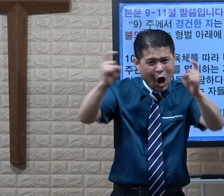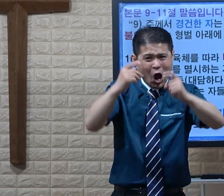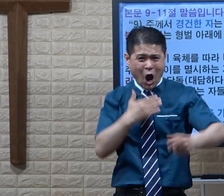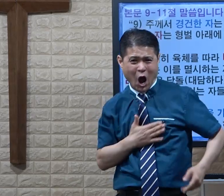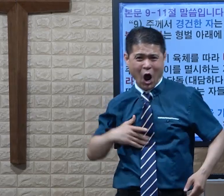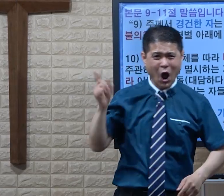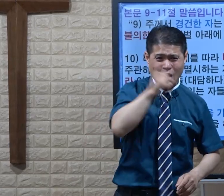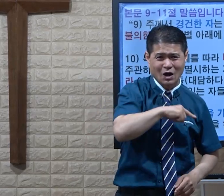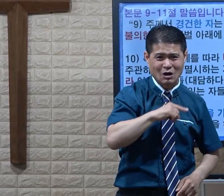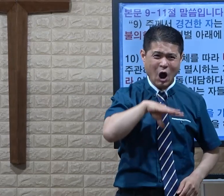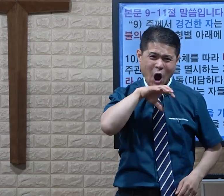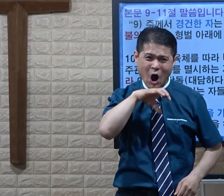매번